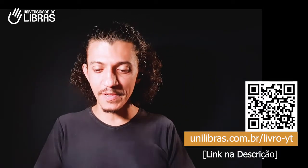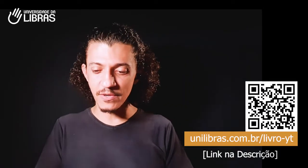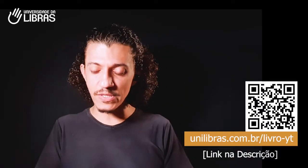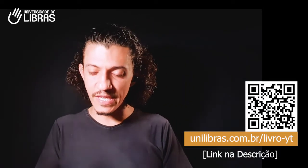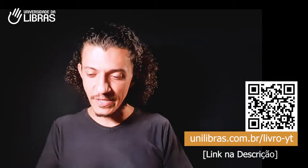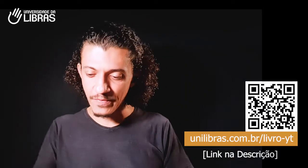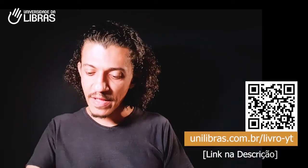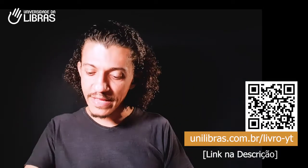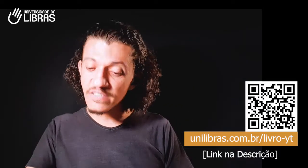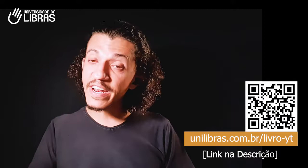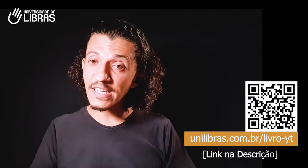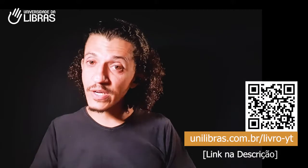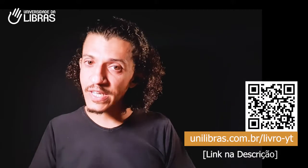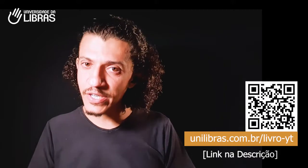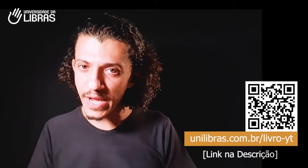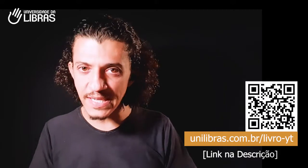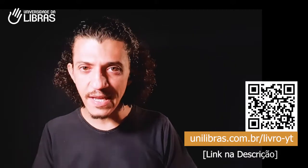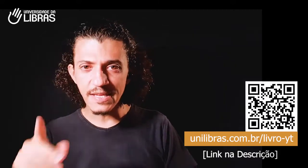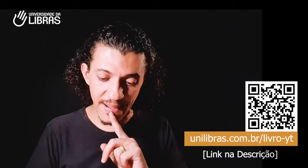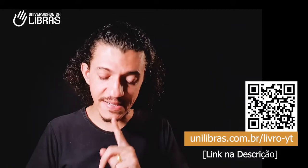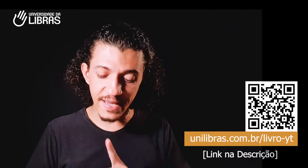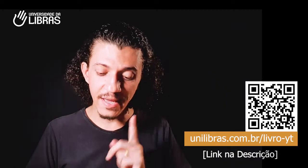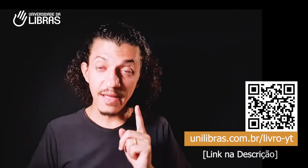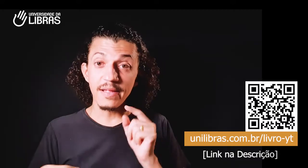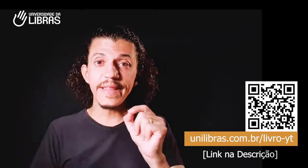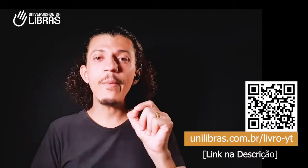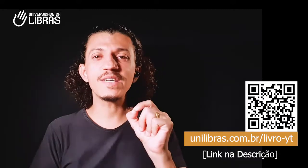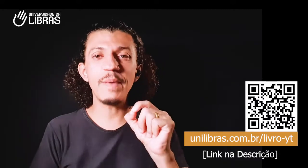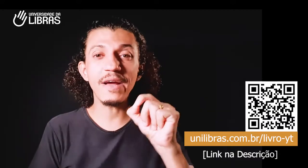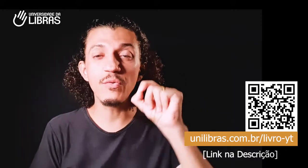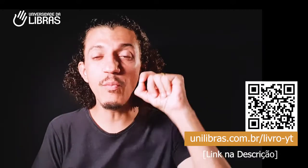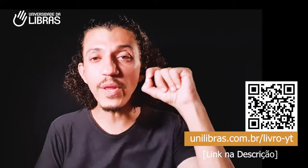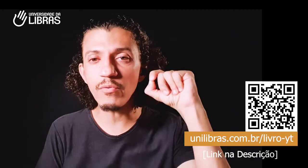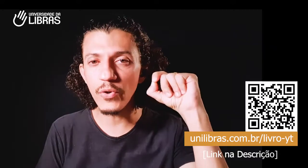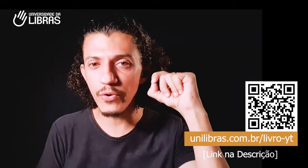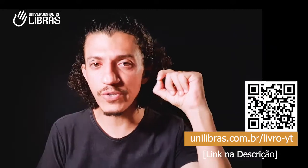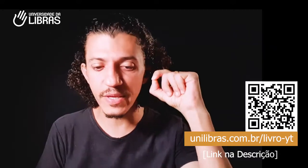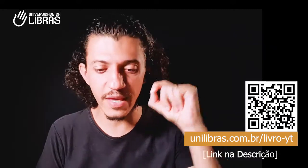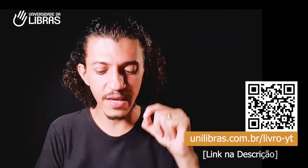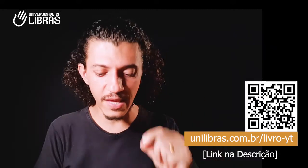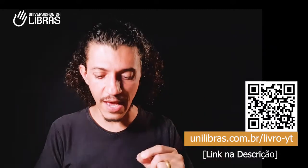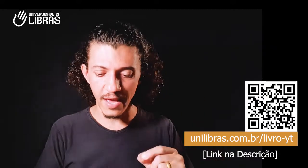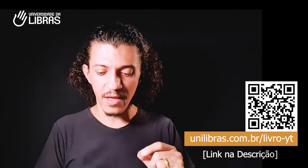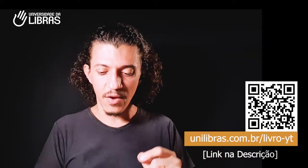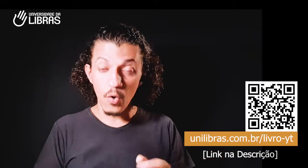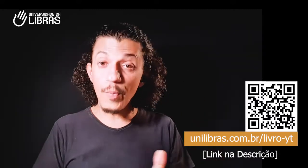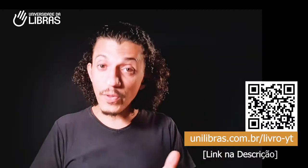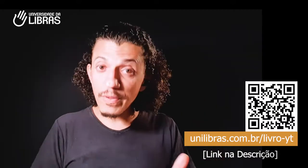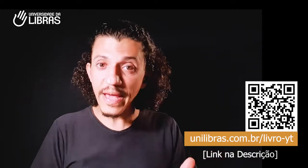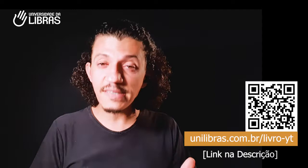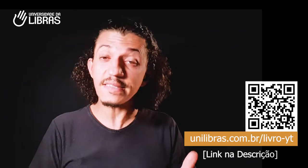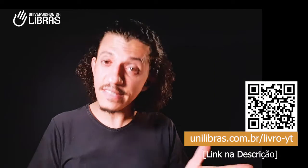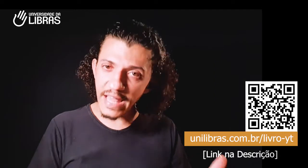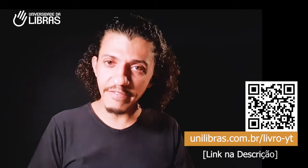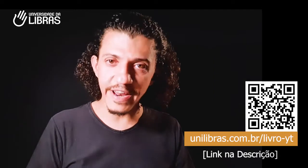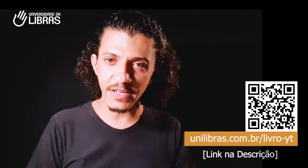amigos vocês mas aí tem um aspecto muito curioso aqui que é o português tem